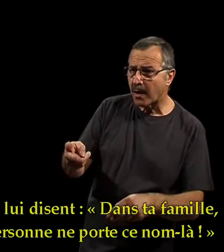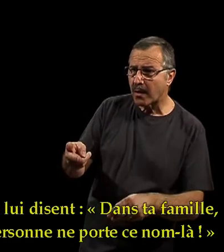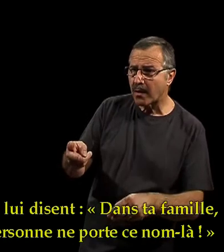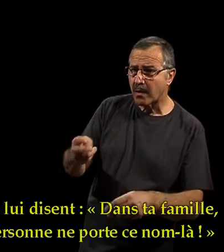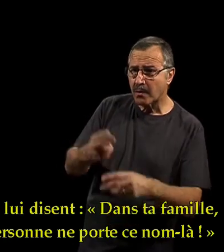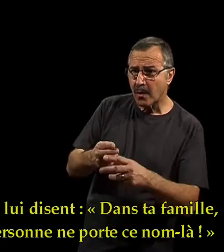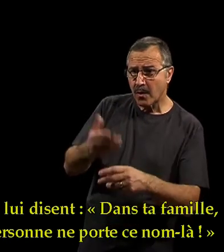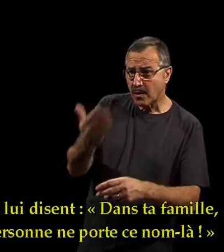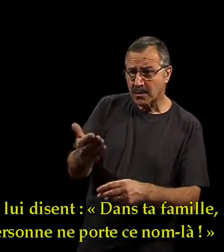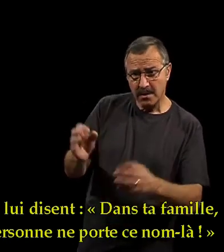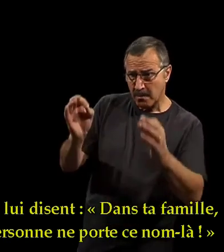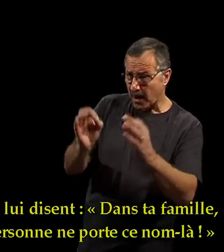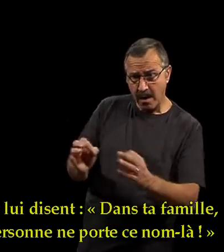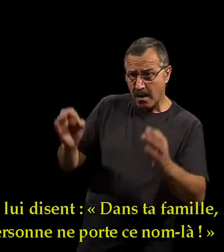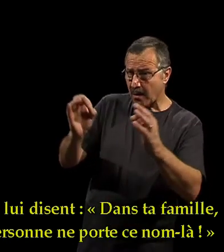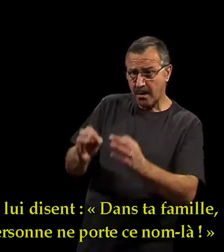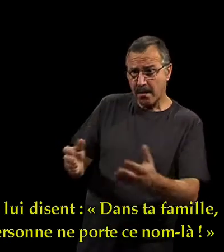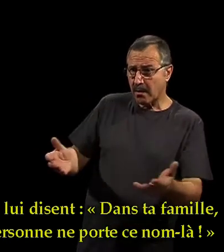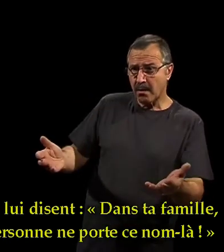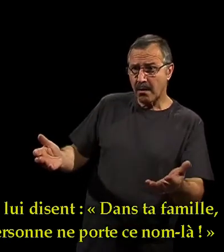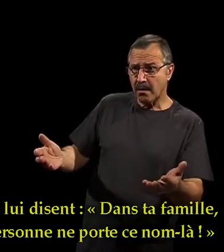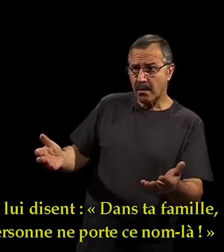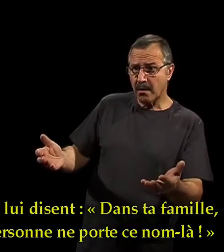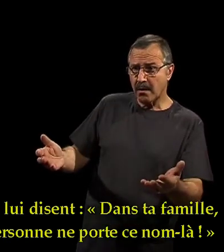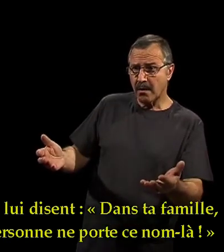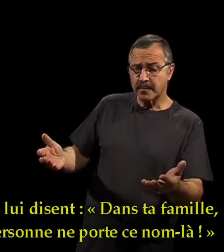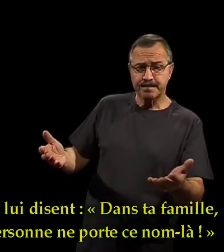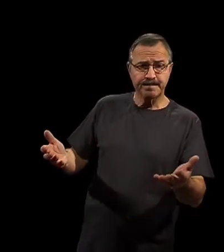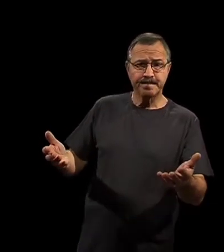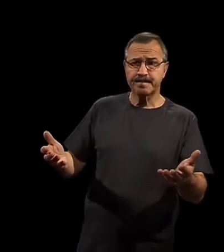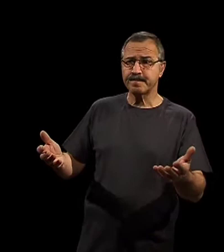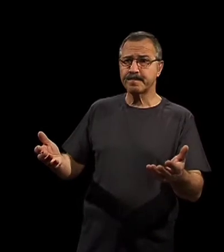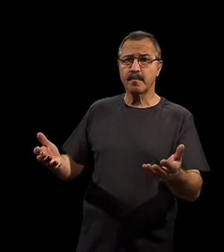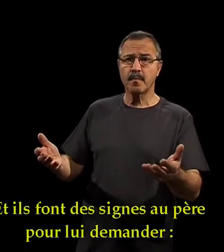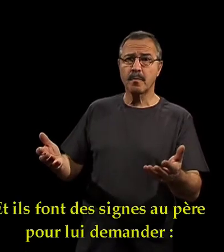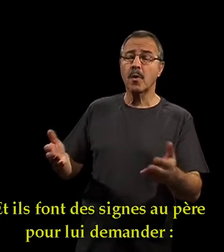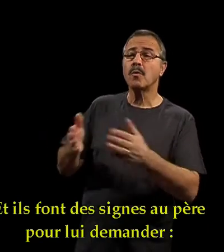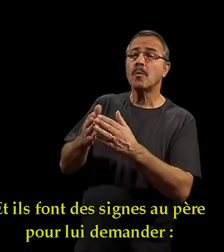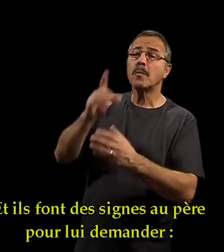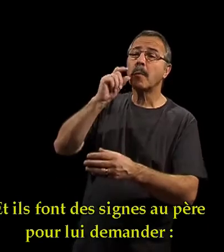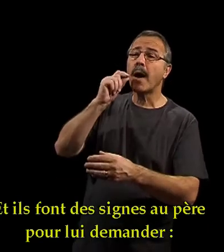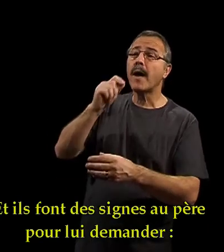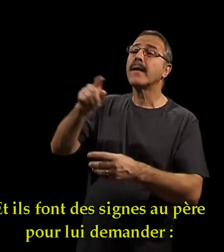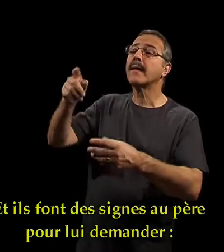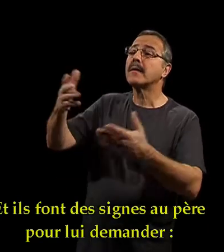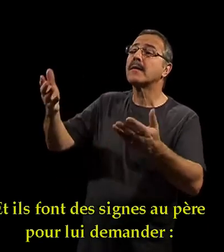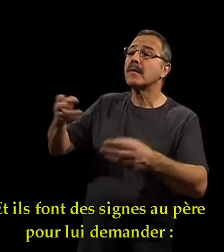Dans ta famille, personne ne porte ce nom-là? Et ils font des signes au père pour lui demander: Comment